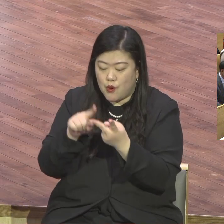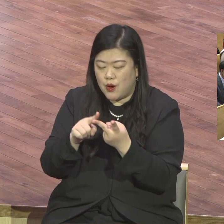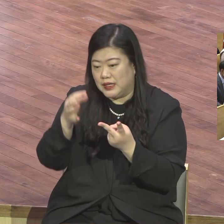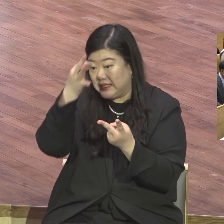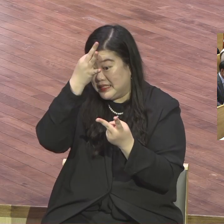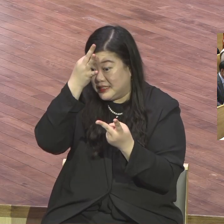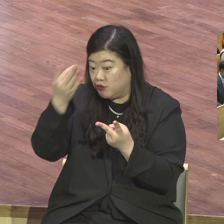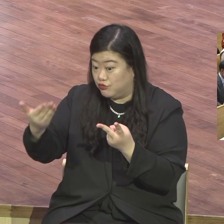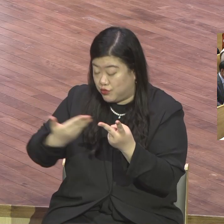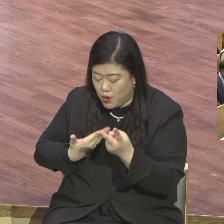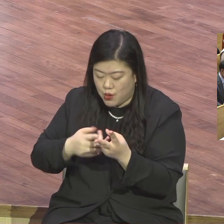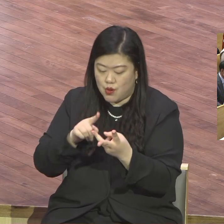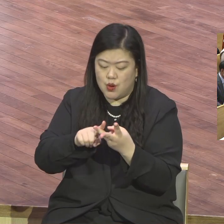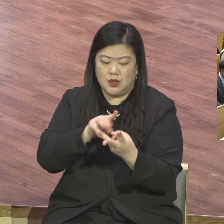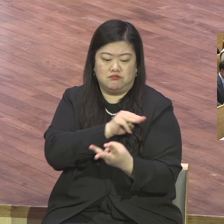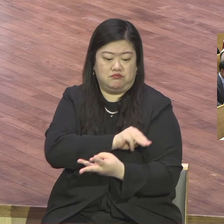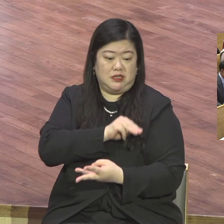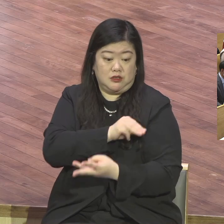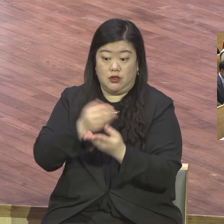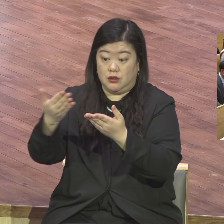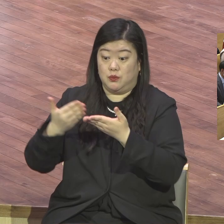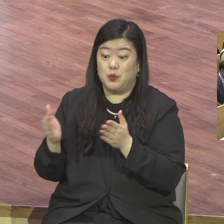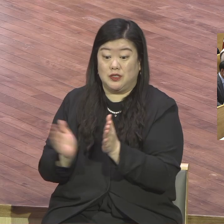역사상 가장 많은 선교사를